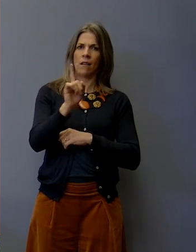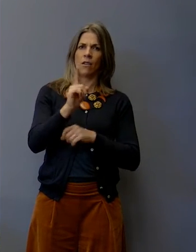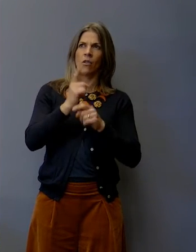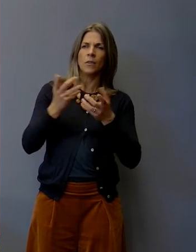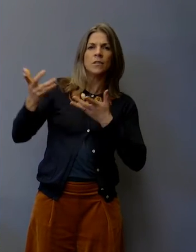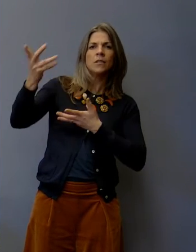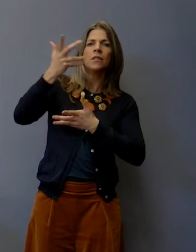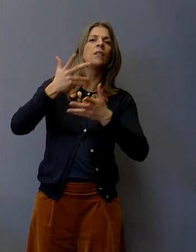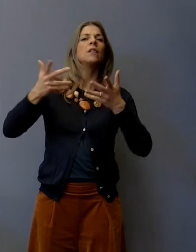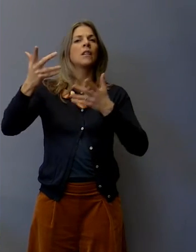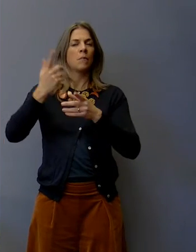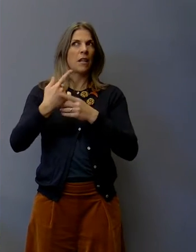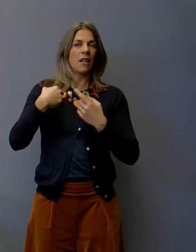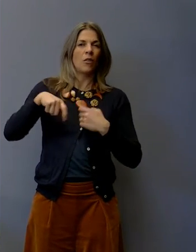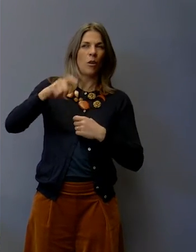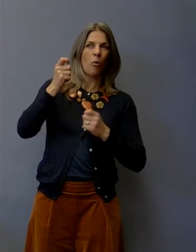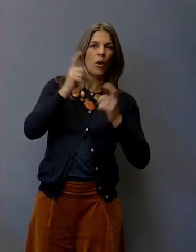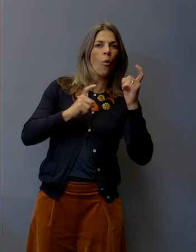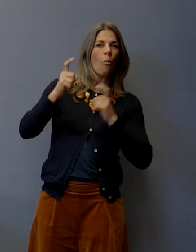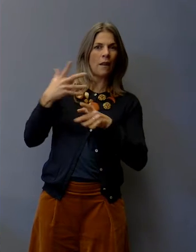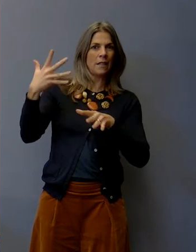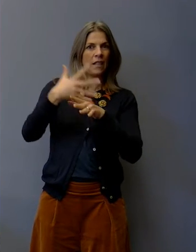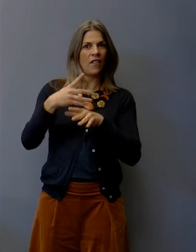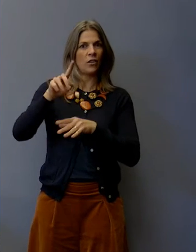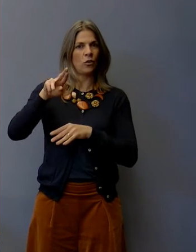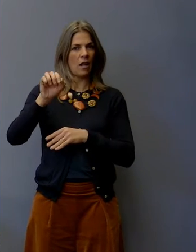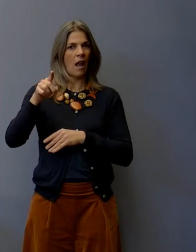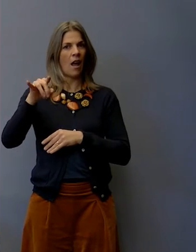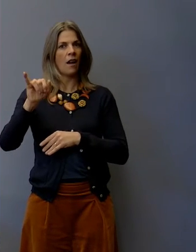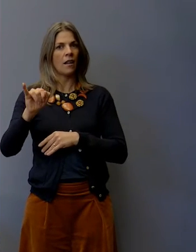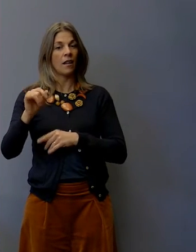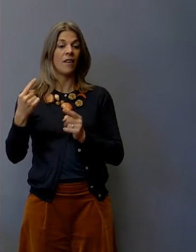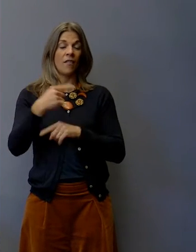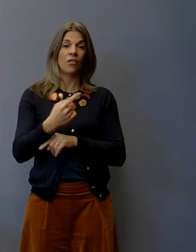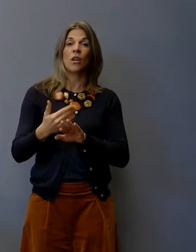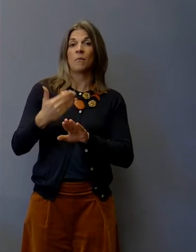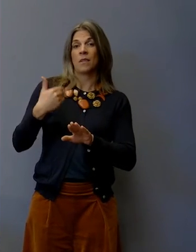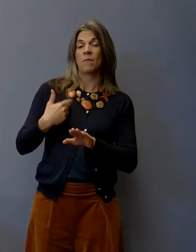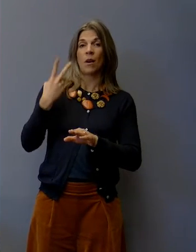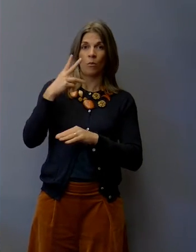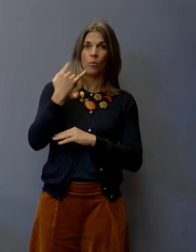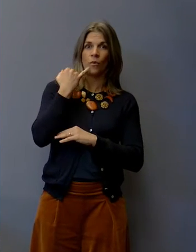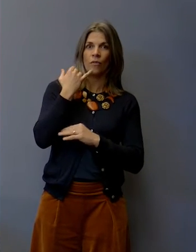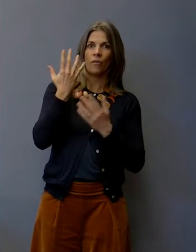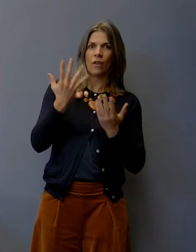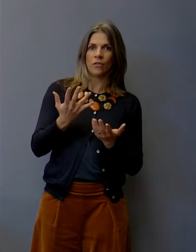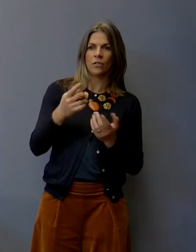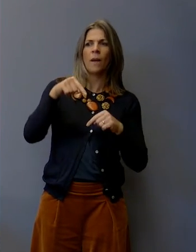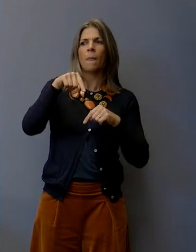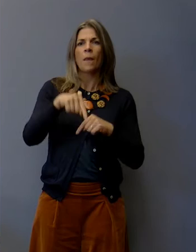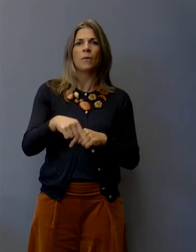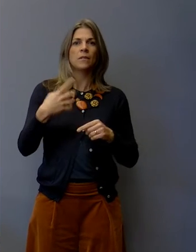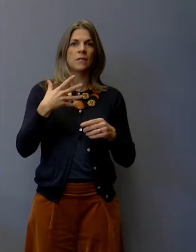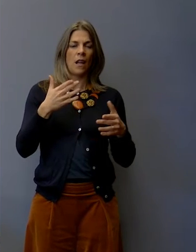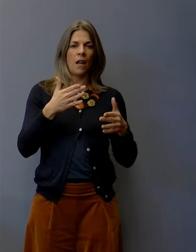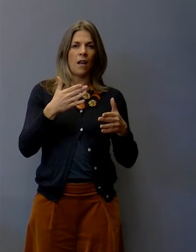dei suoi bazooka mentre prima era più facile per questa debole contraddittoria maggioranza in fioriera